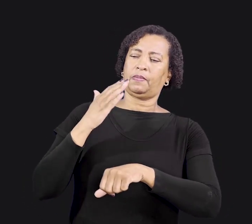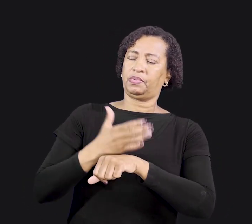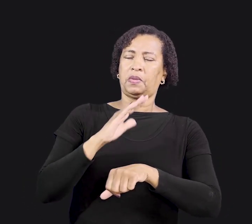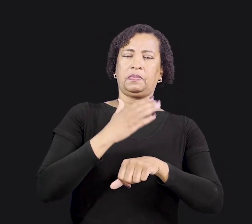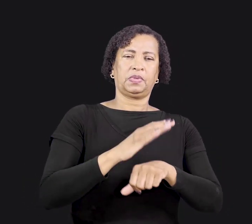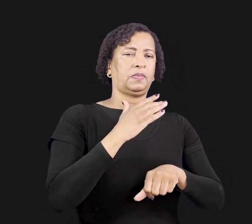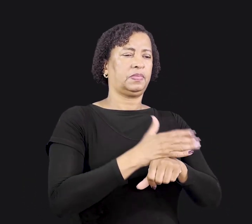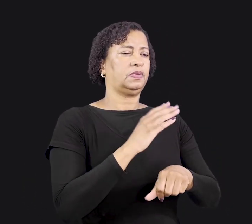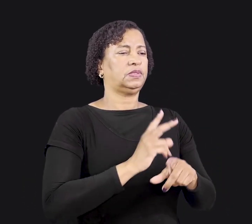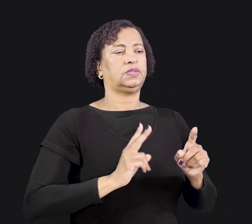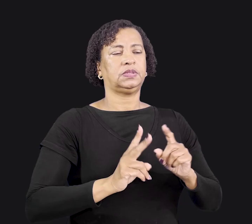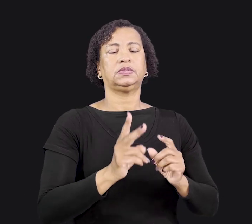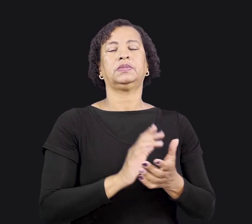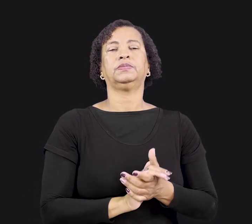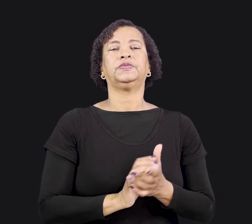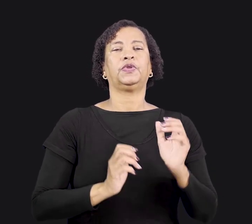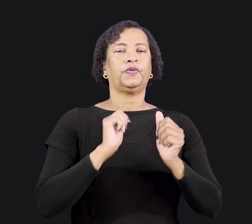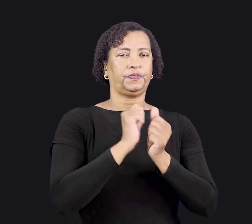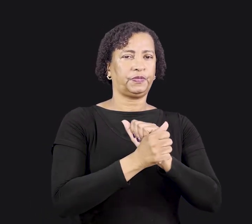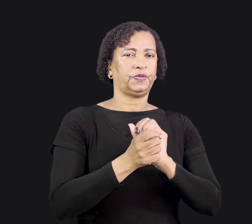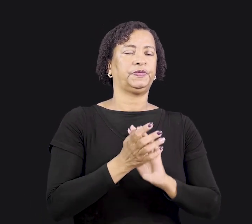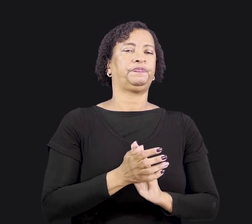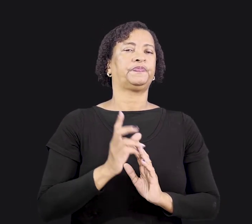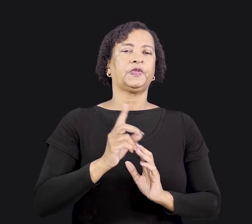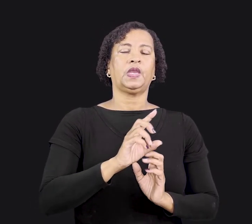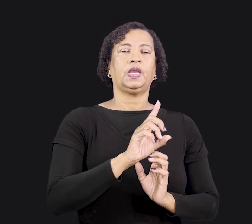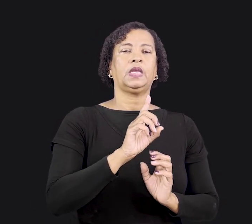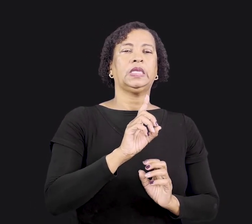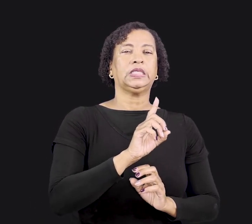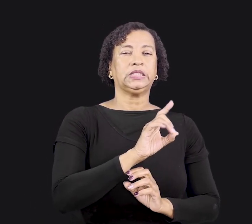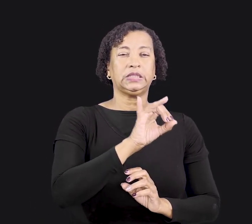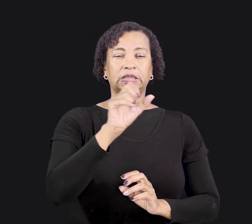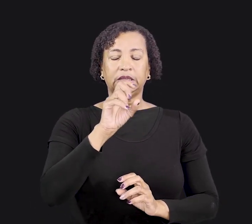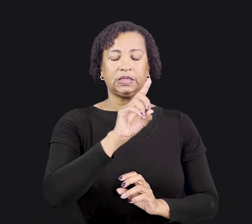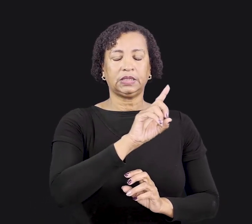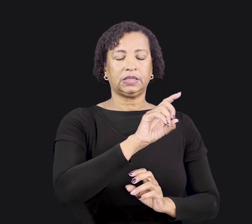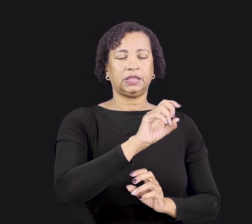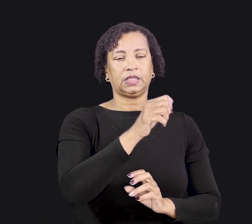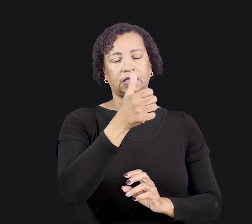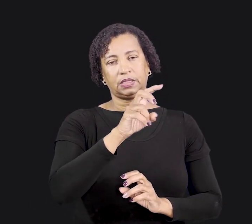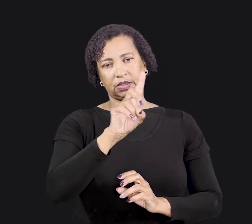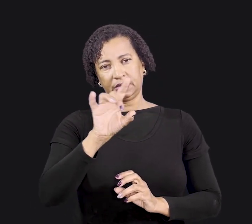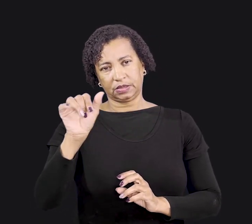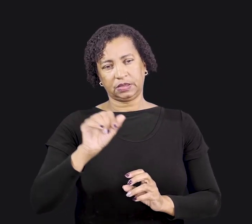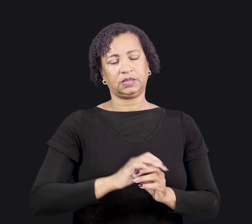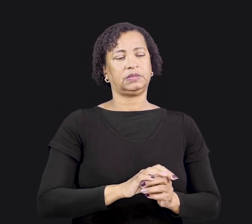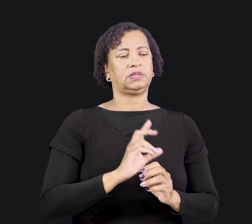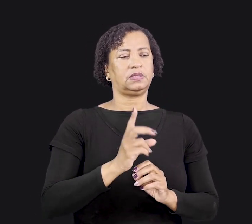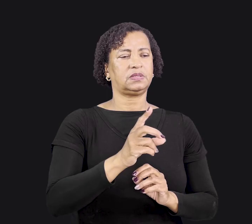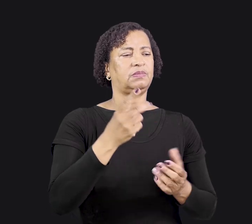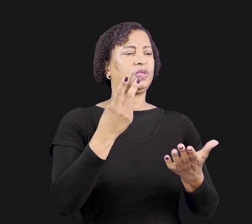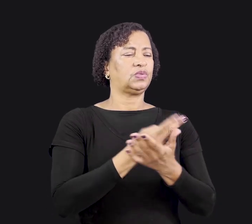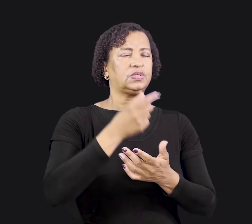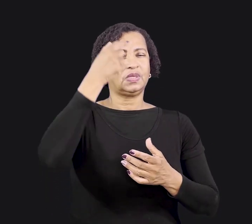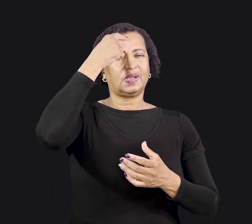lado para o outro. Minha esposa me contou que a cada 15 dias ela tinha enxaquecas, mas não via nenhuma relação com a